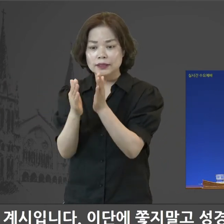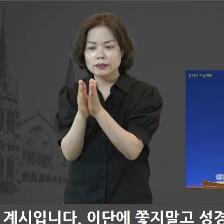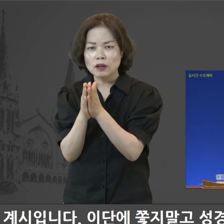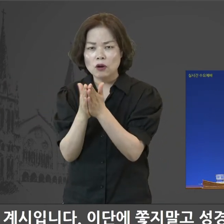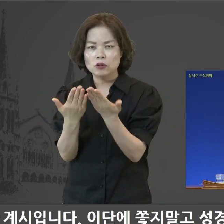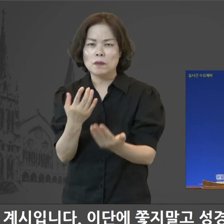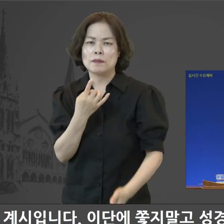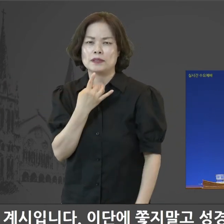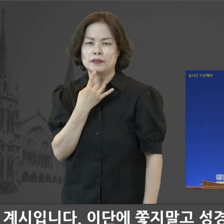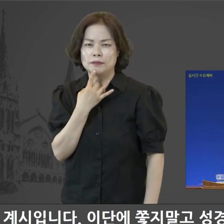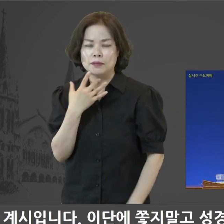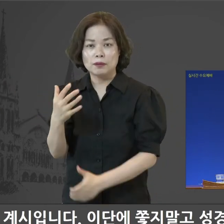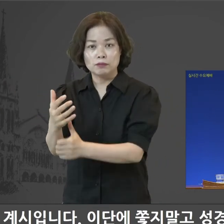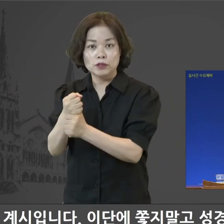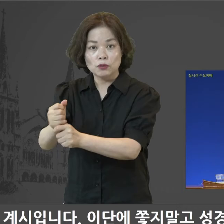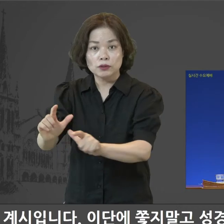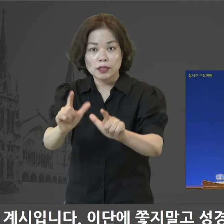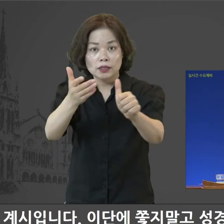말씀을 붙드십시오.